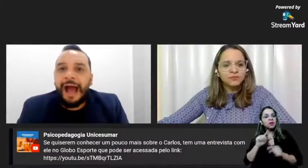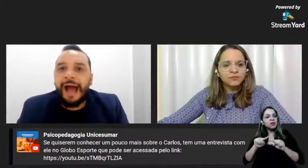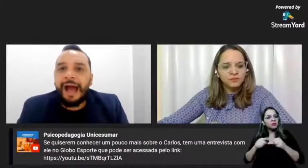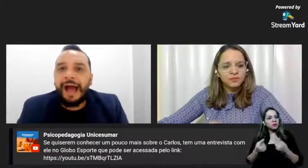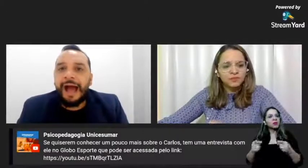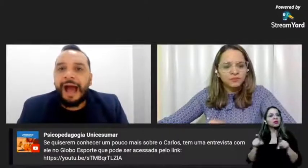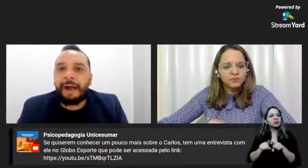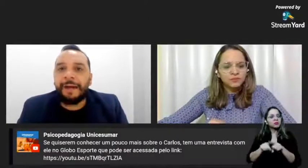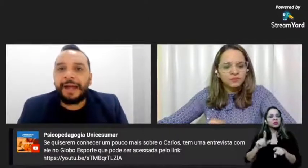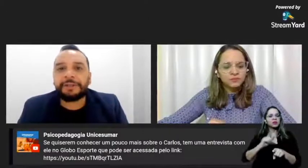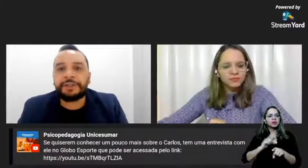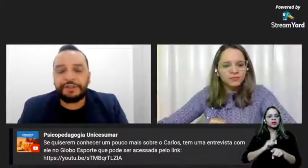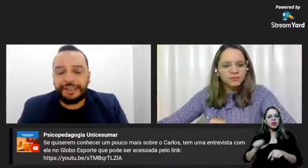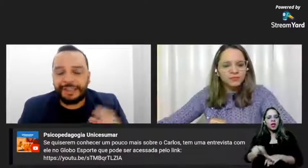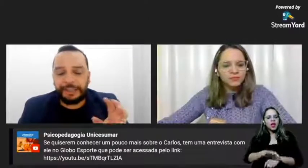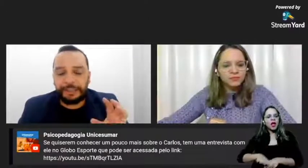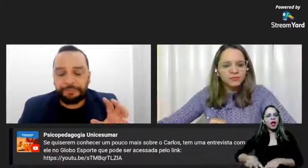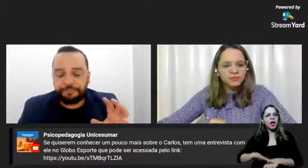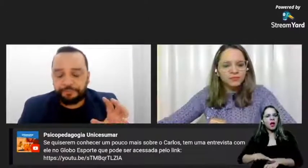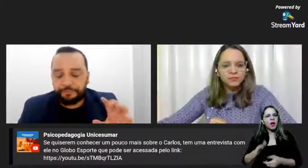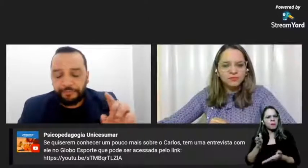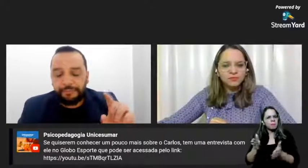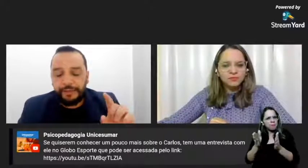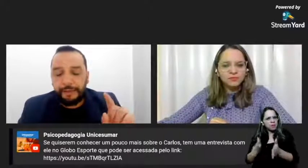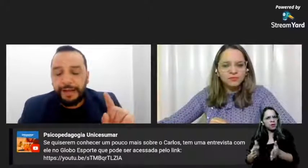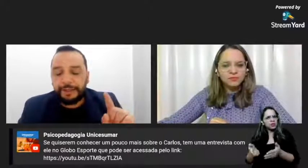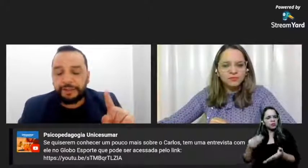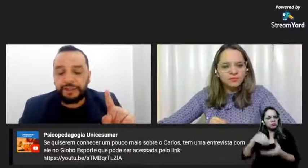também a parte de